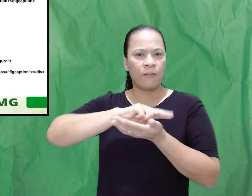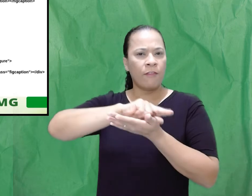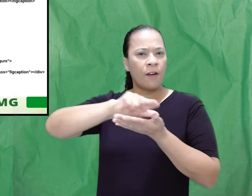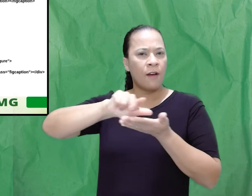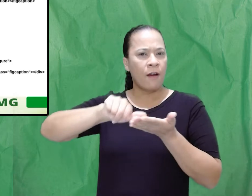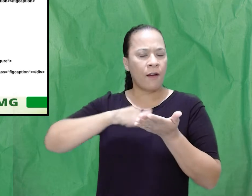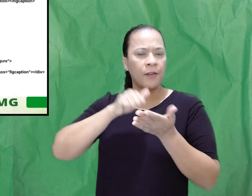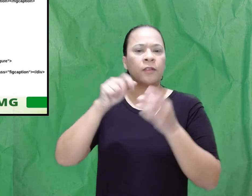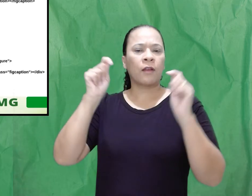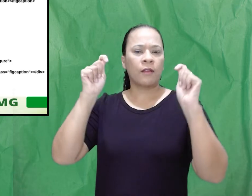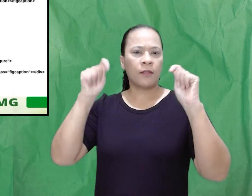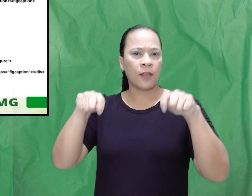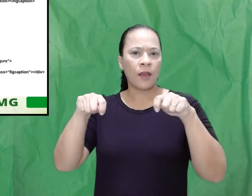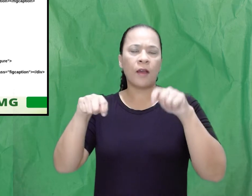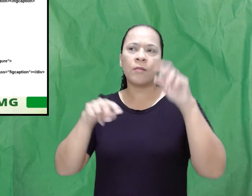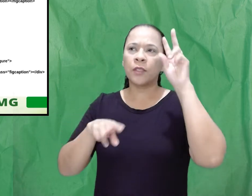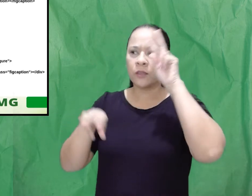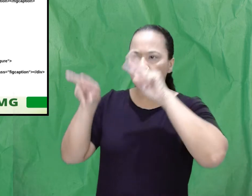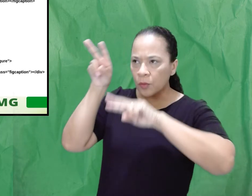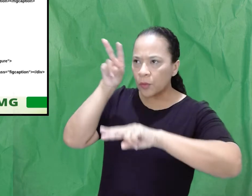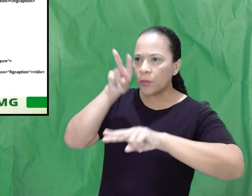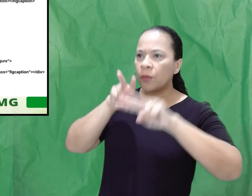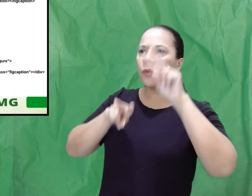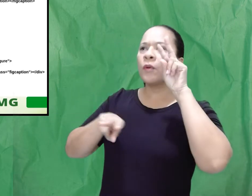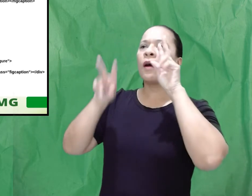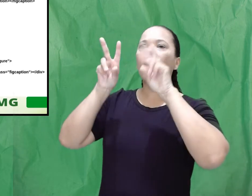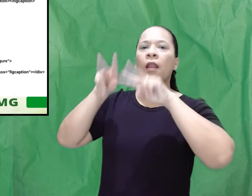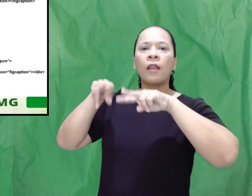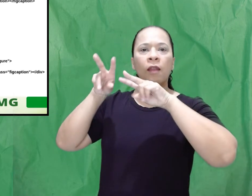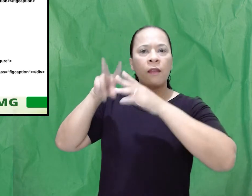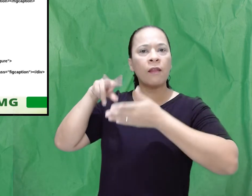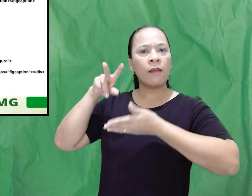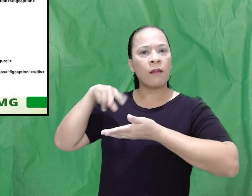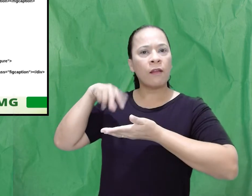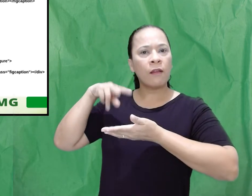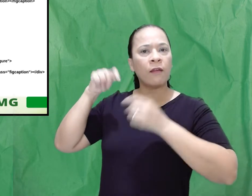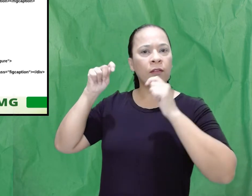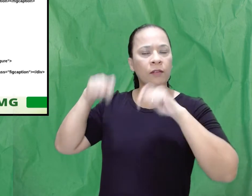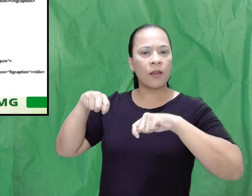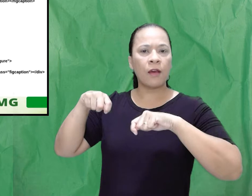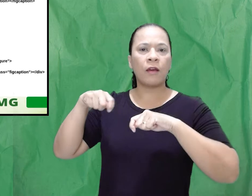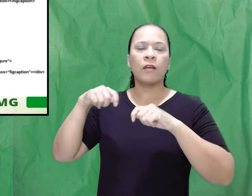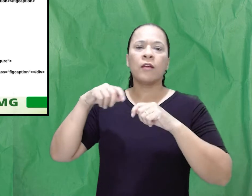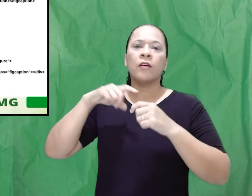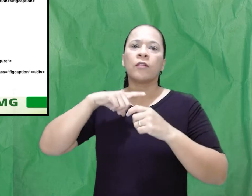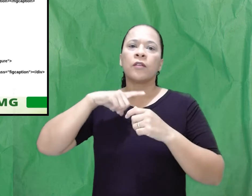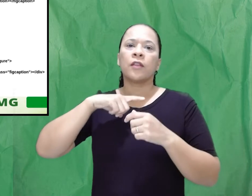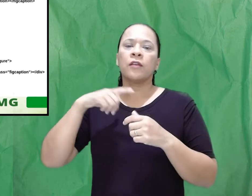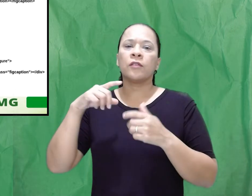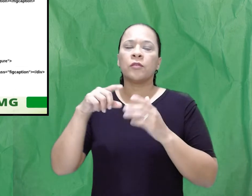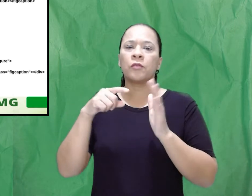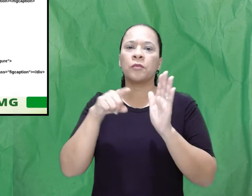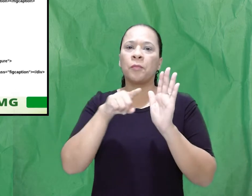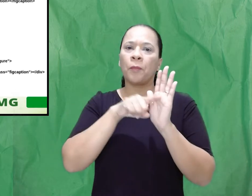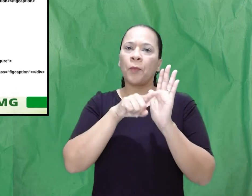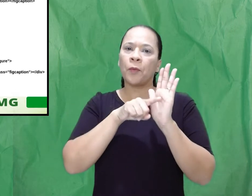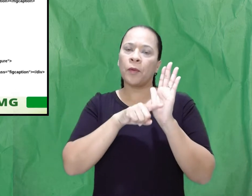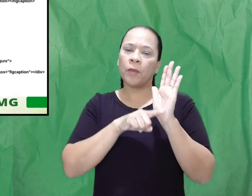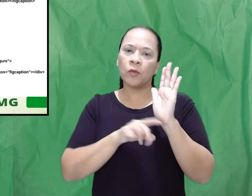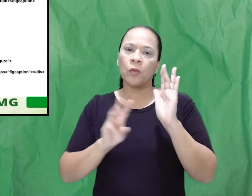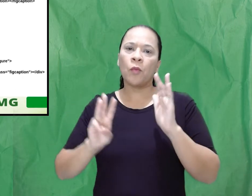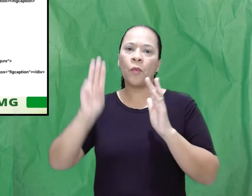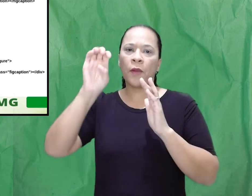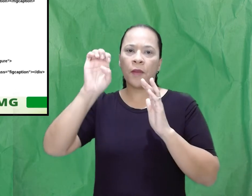através de outros codificadores, outros programadores webs, que são os elementos semânticos, que são comandos